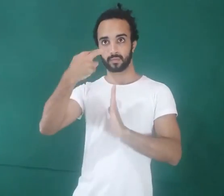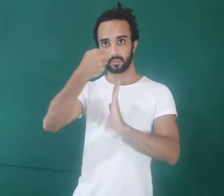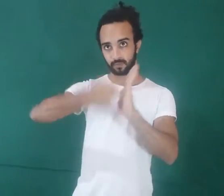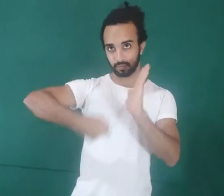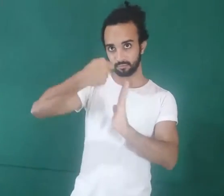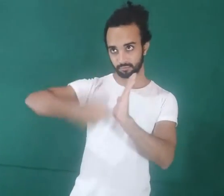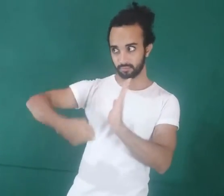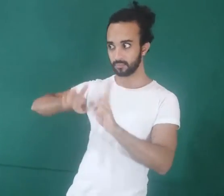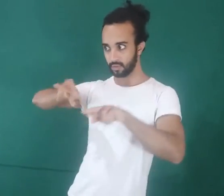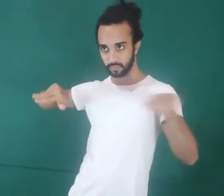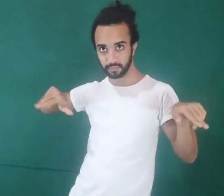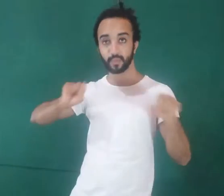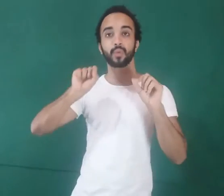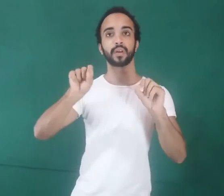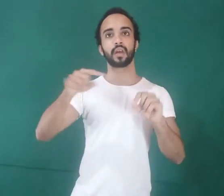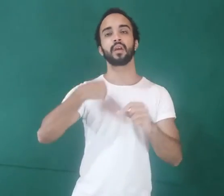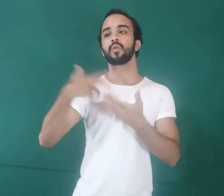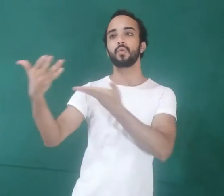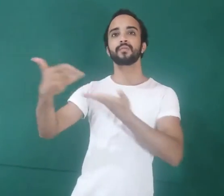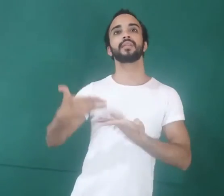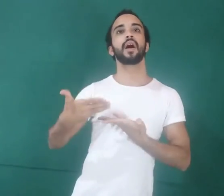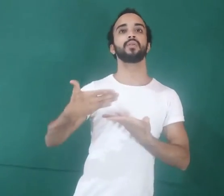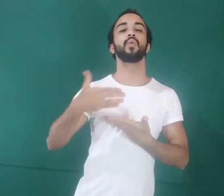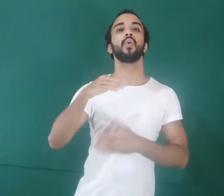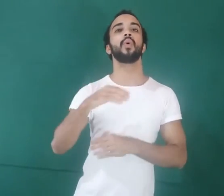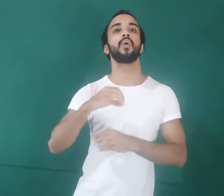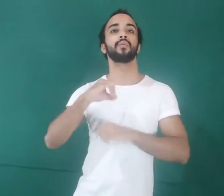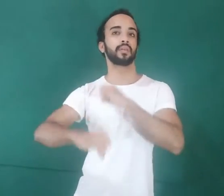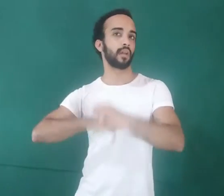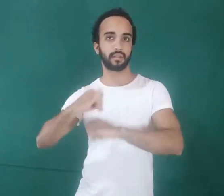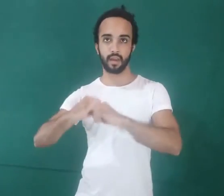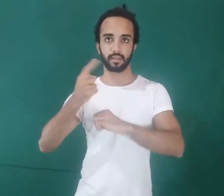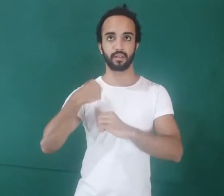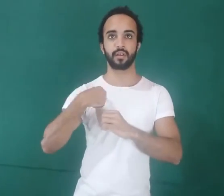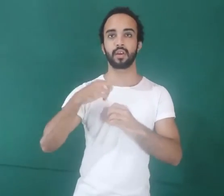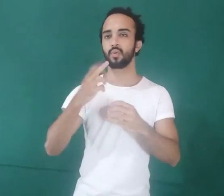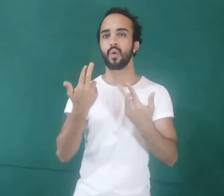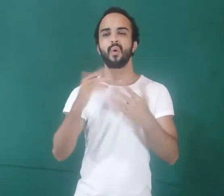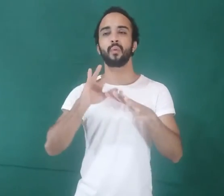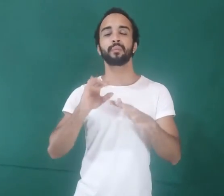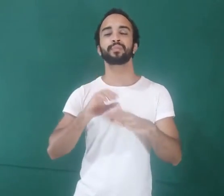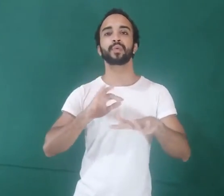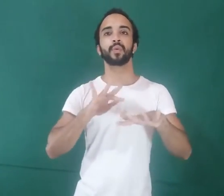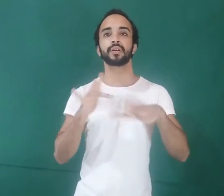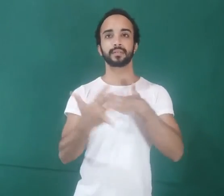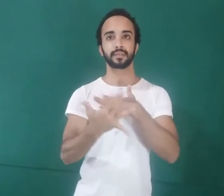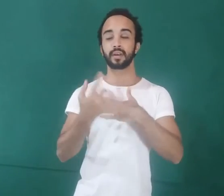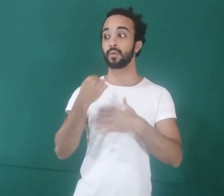para uma mesa de redação de uma plataforma online, como se fosse uma rede social que vai ser construída. Eu queria